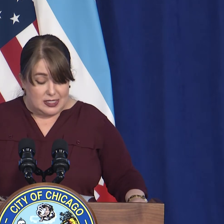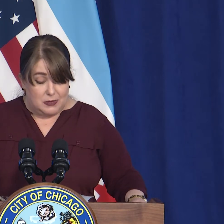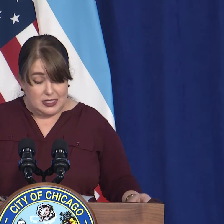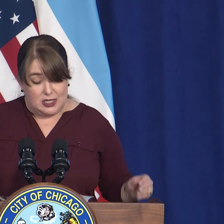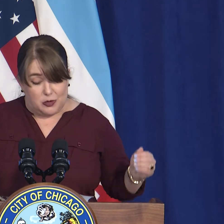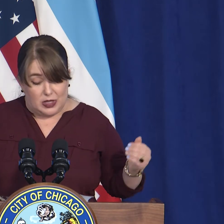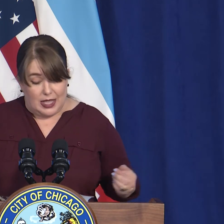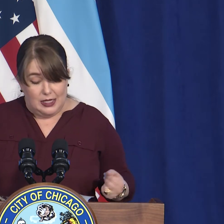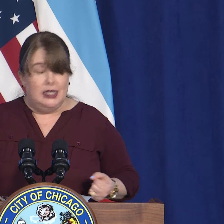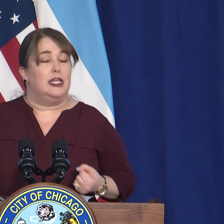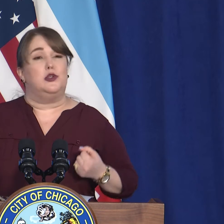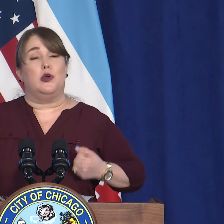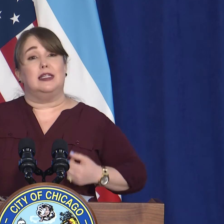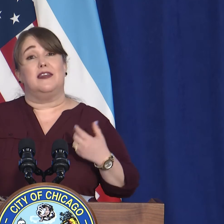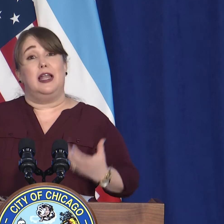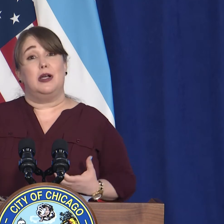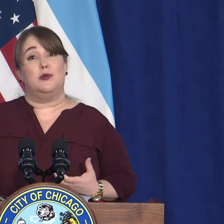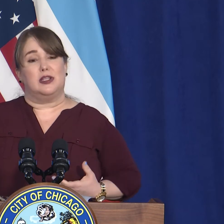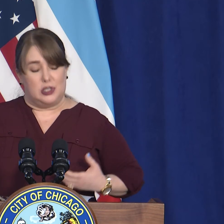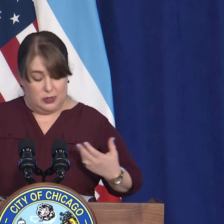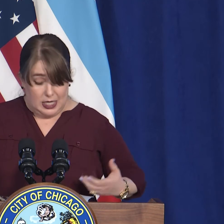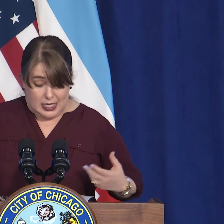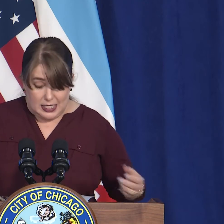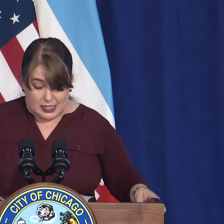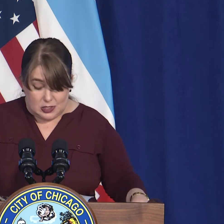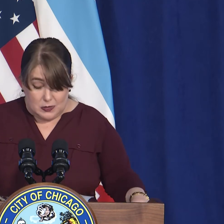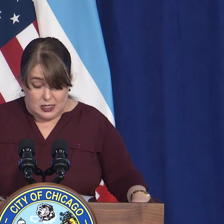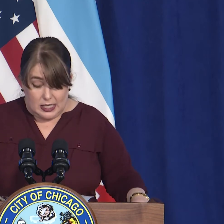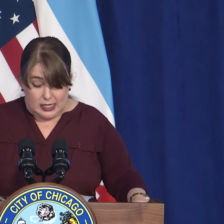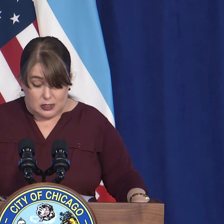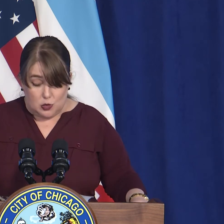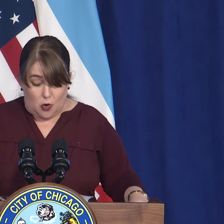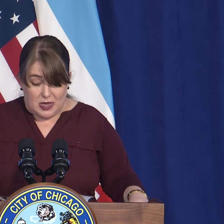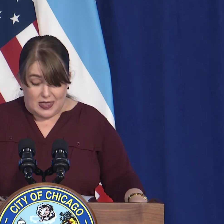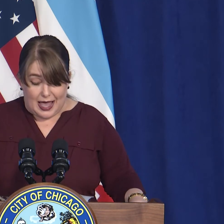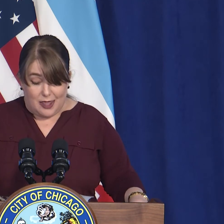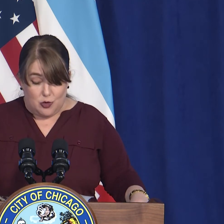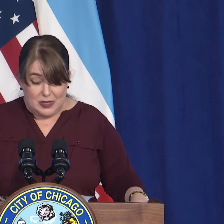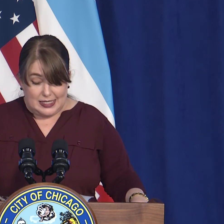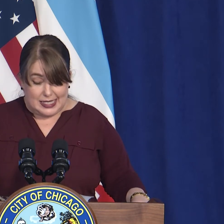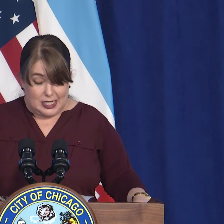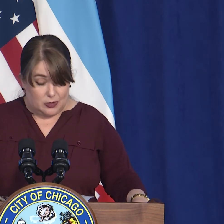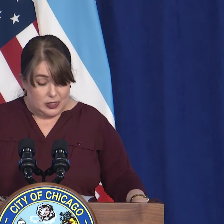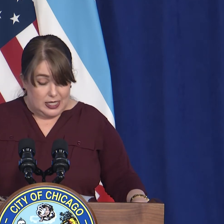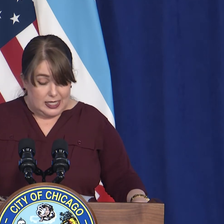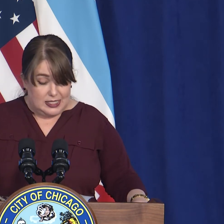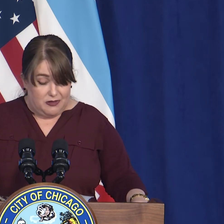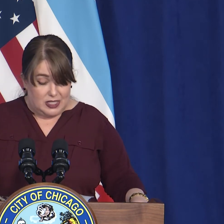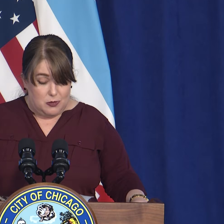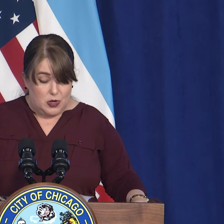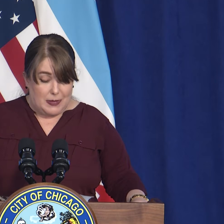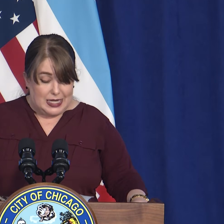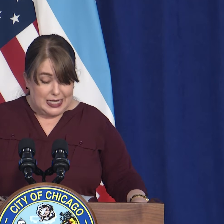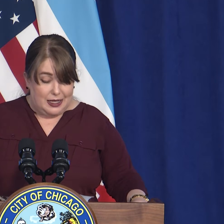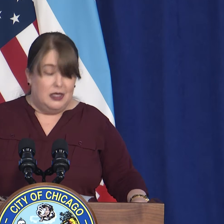pueden disfrutar en su casa de la vacunación y recibir su comida a domicilio. Es efectivo y una manera